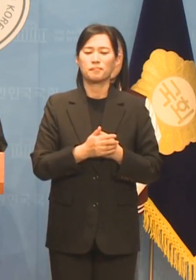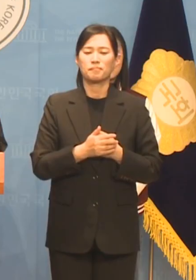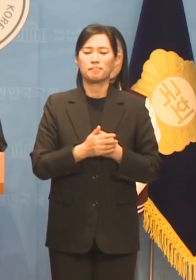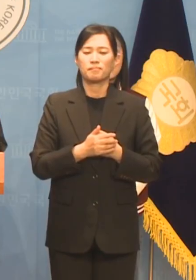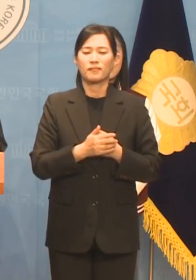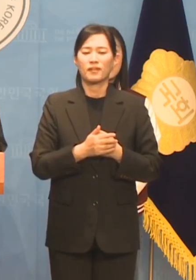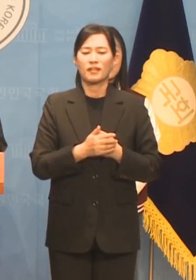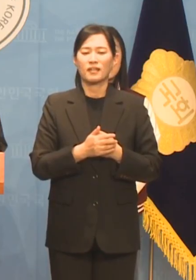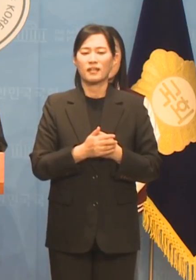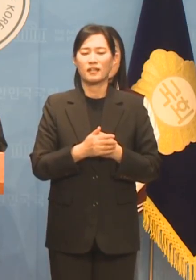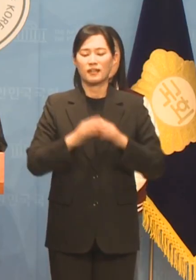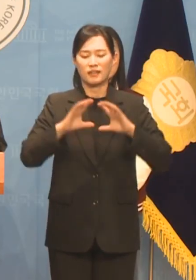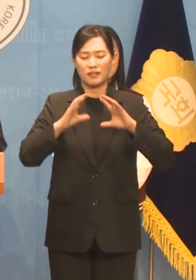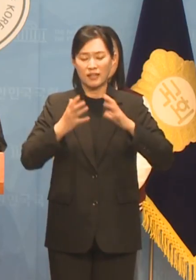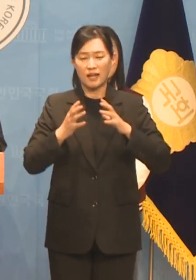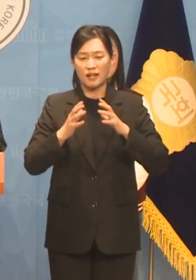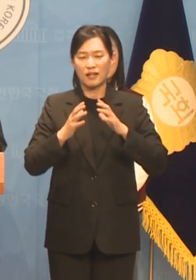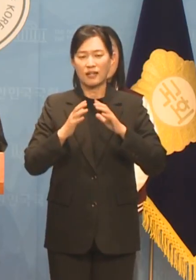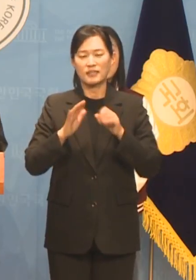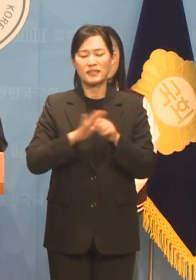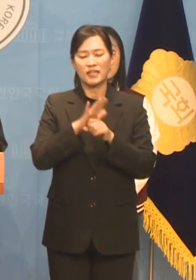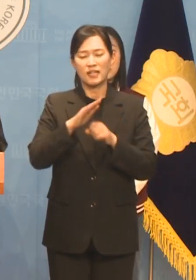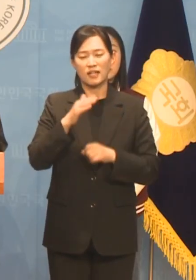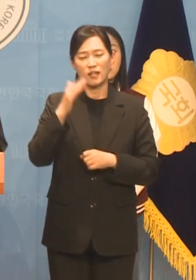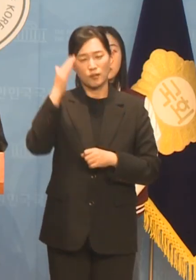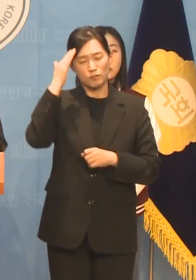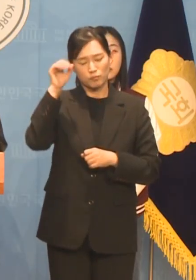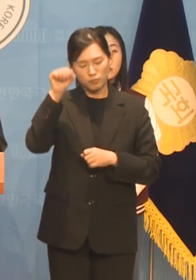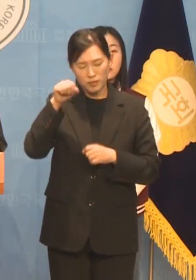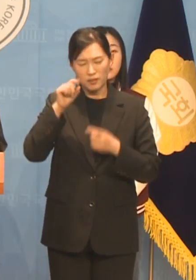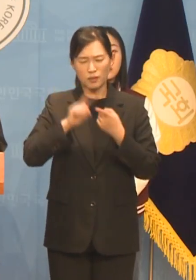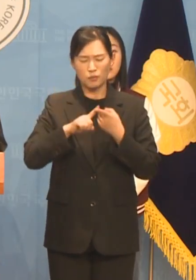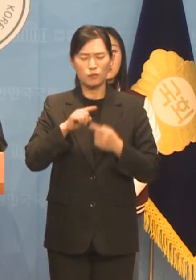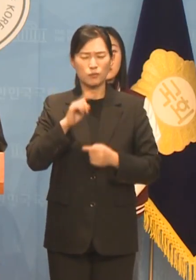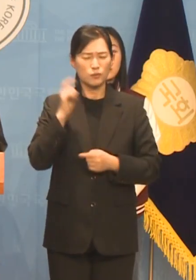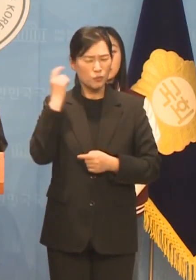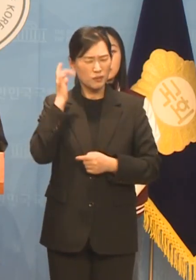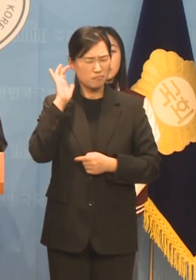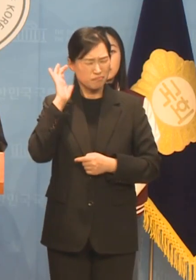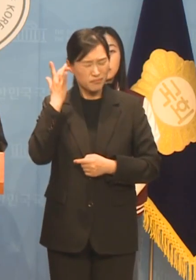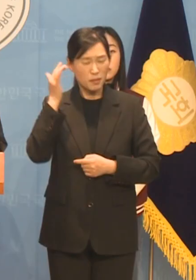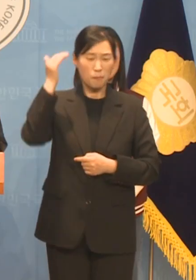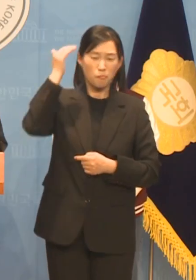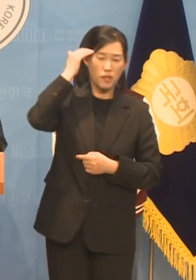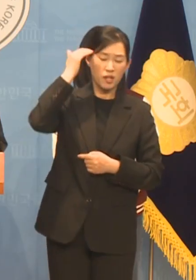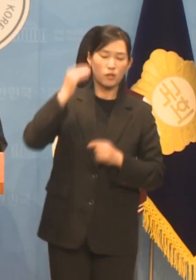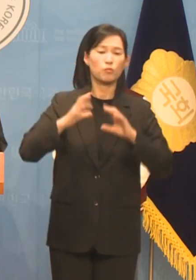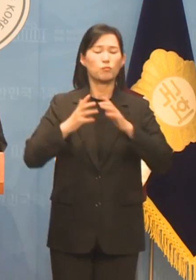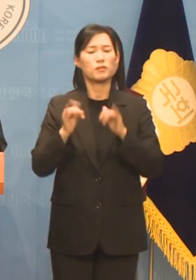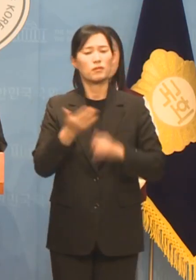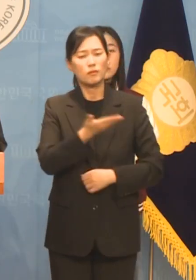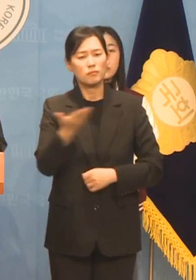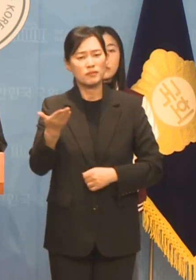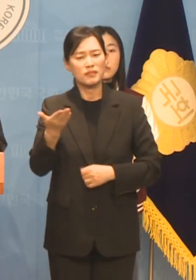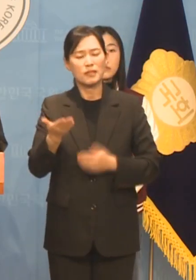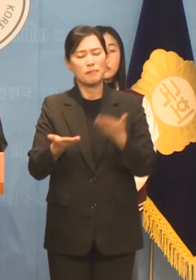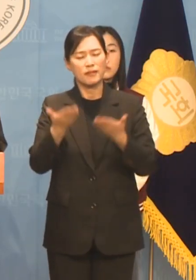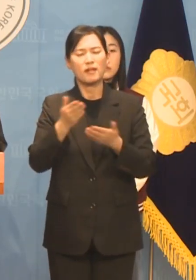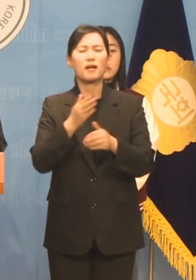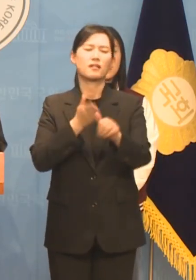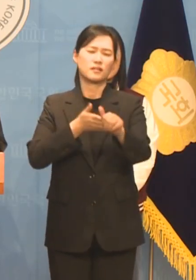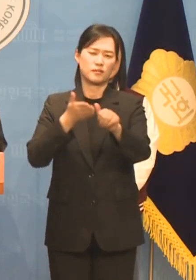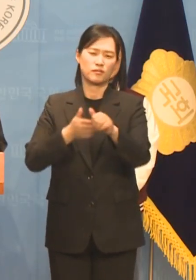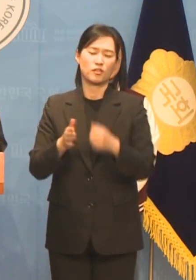않고 순국선열에 대한 묵념 중에도 소음을 내며 방해하였습니다. 국민 여러분께서 판단해 주십시오.